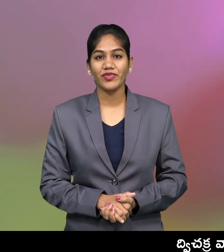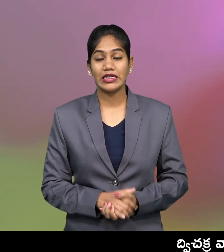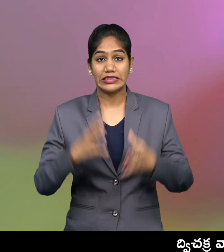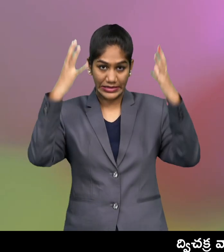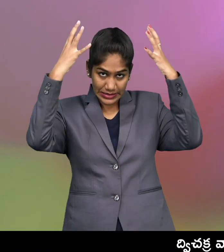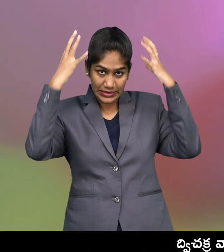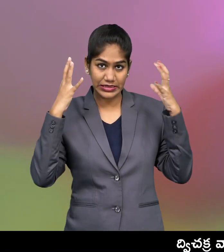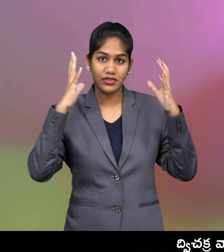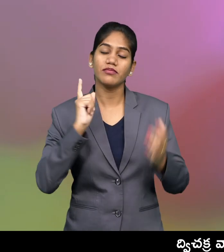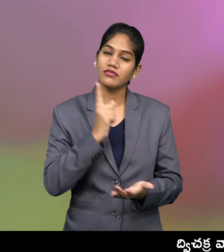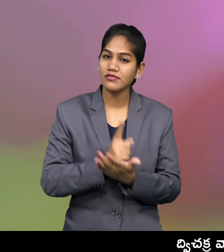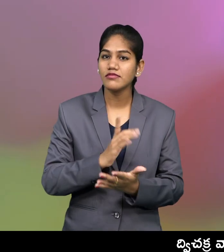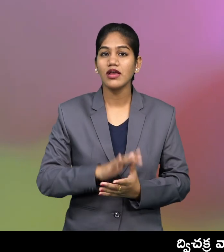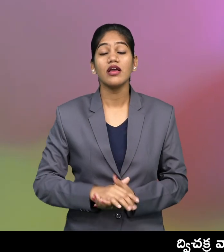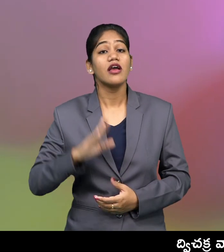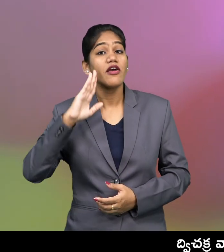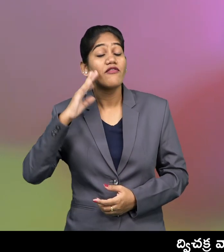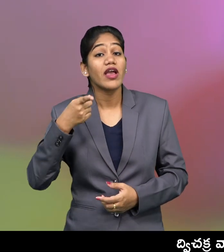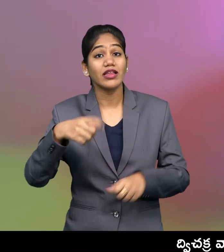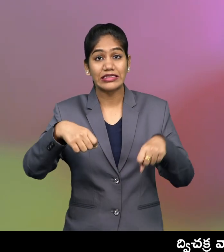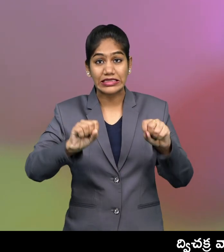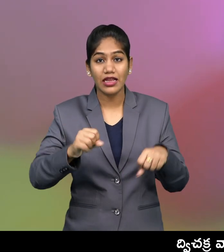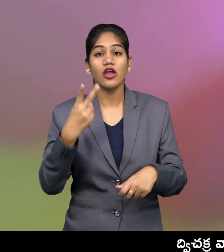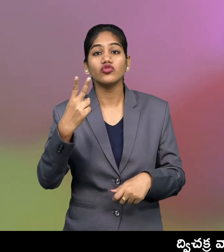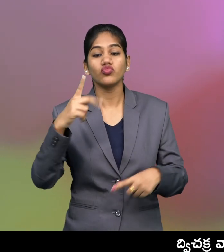ద్విచక్ర వాహనం నడిపేటప్పుడు హెల్మెట్ ధరించండి.